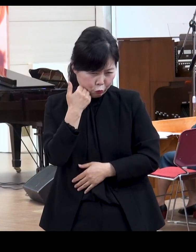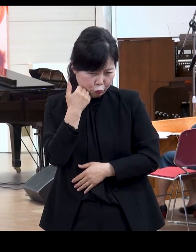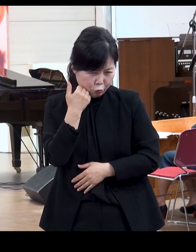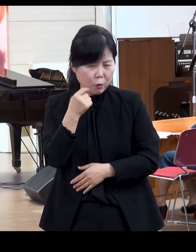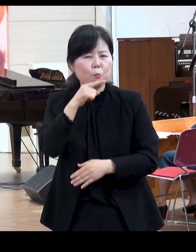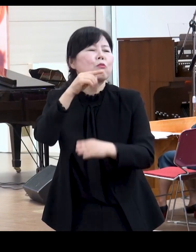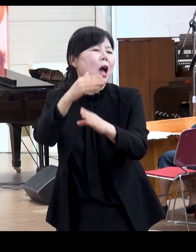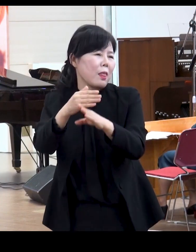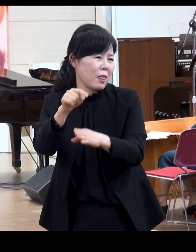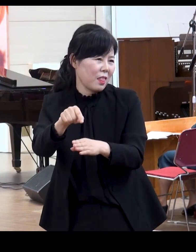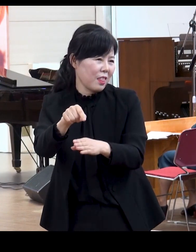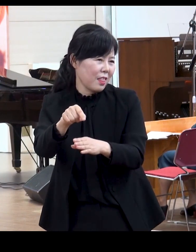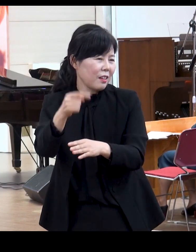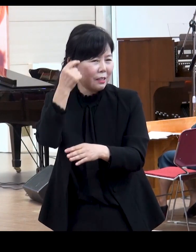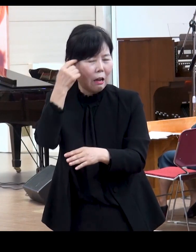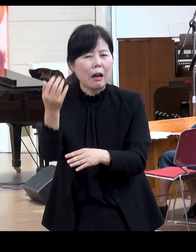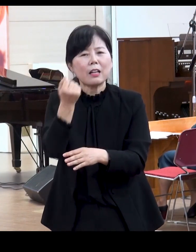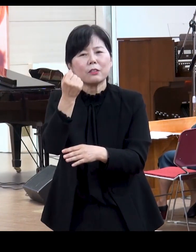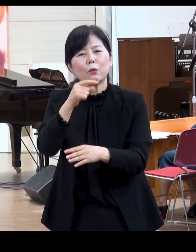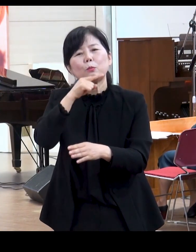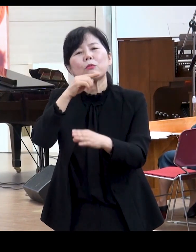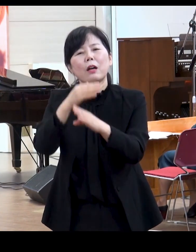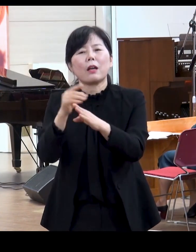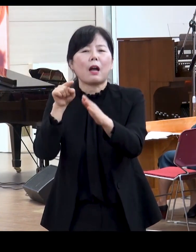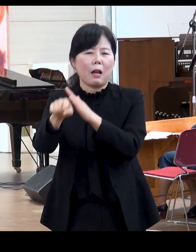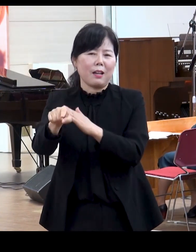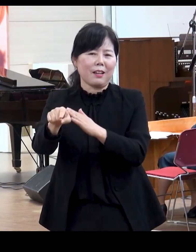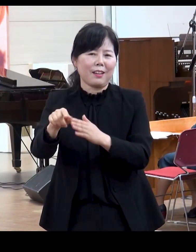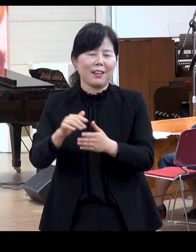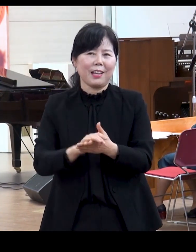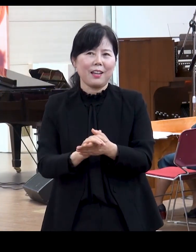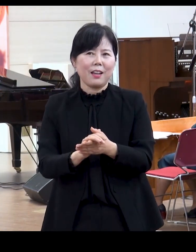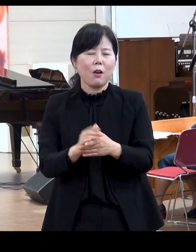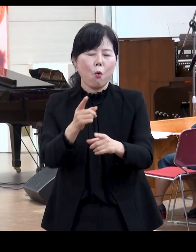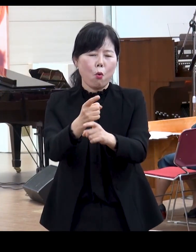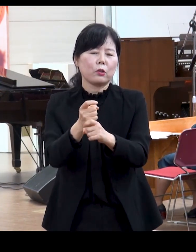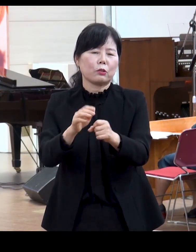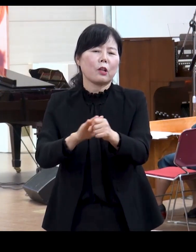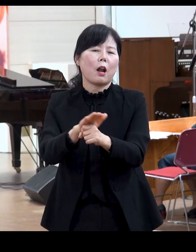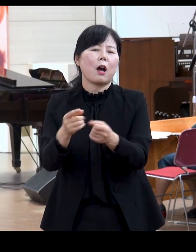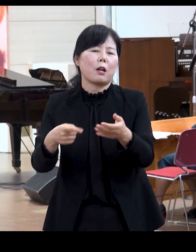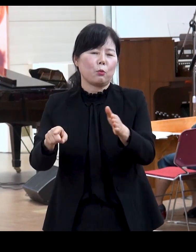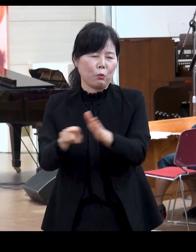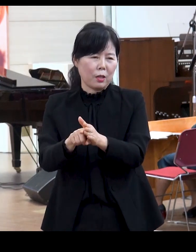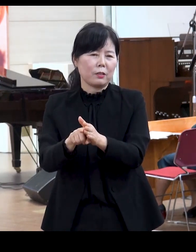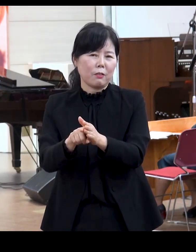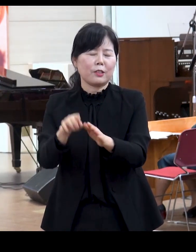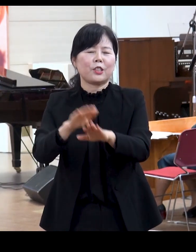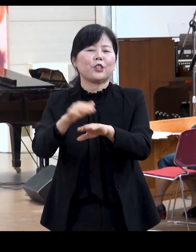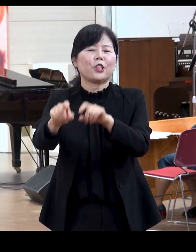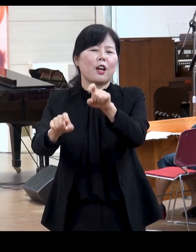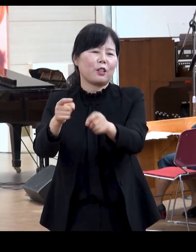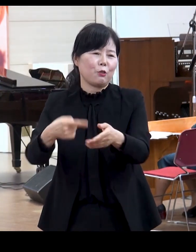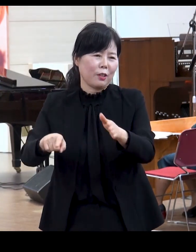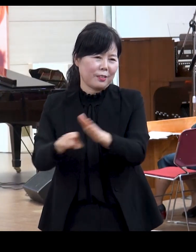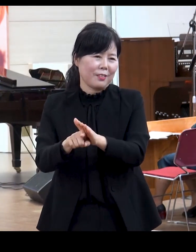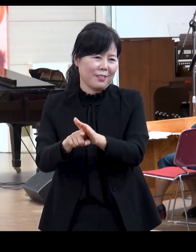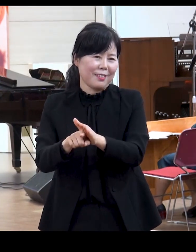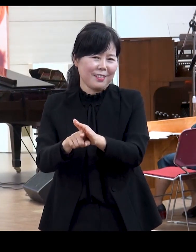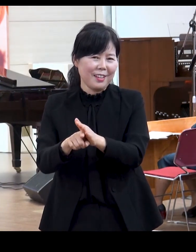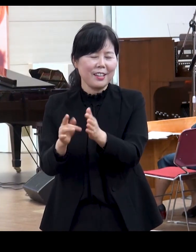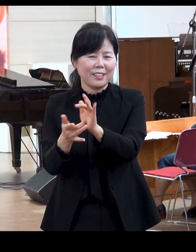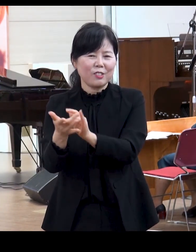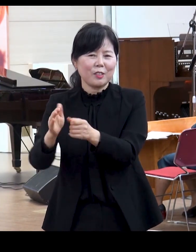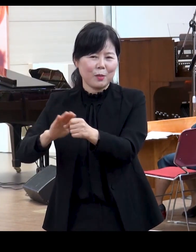북한이라는 것을 생각하고, 그래서 이 북한을 방문한 거예요. 원수를 사랑하기 위해서, 가서 이 사랑을